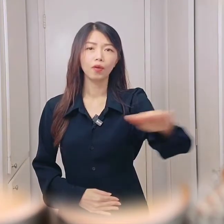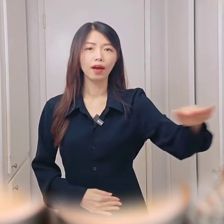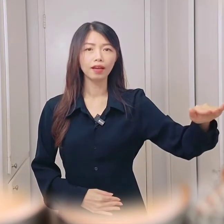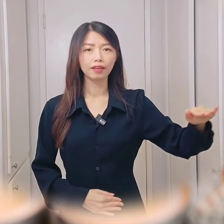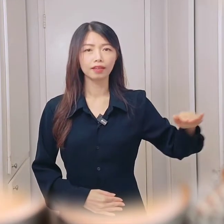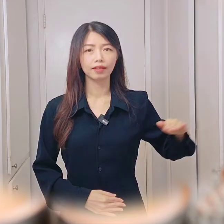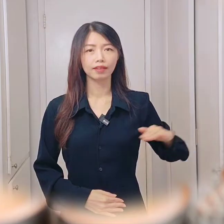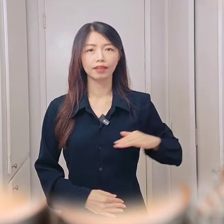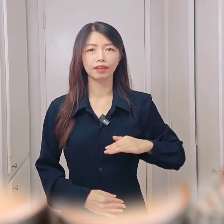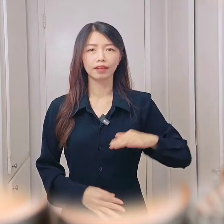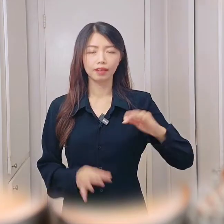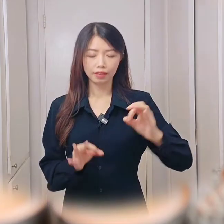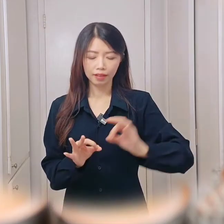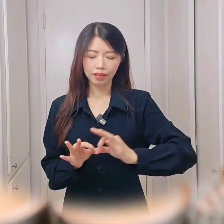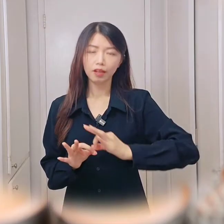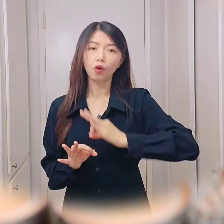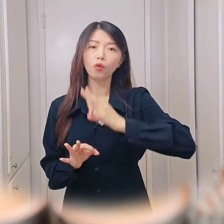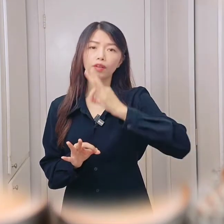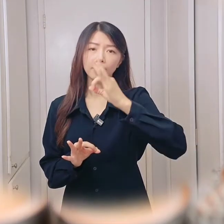우리와